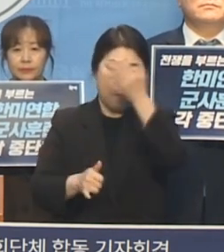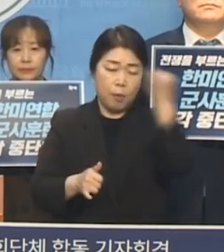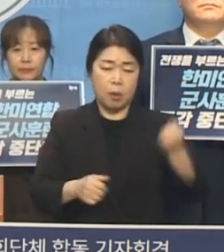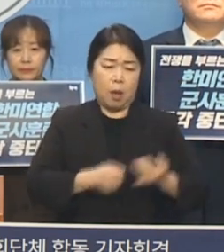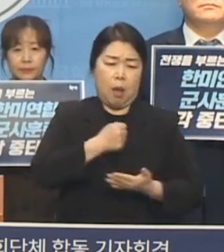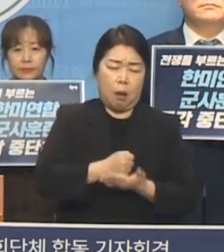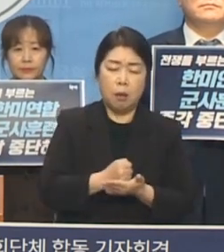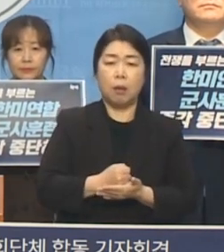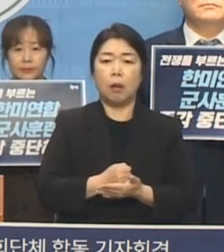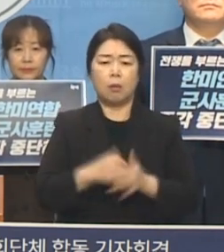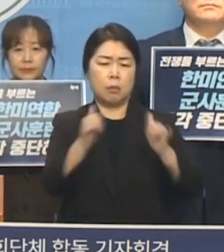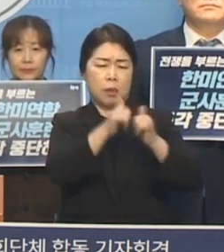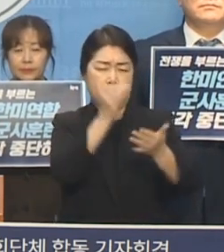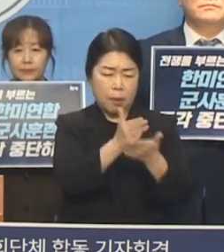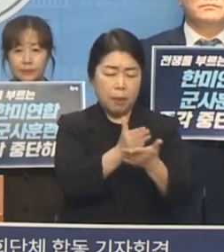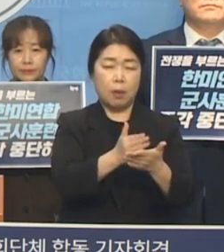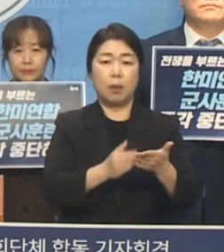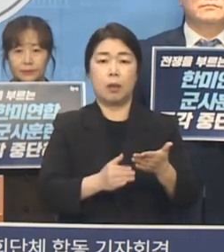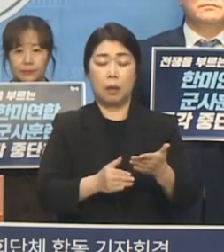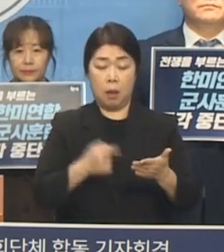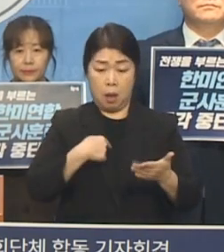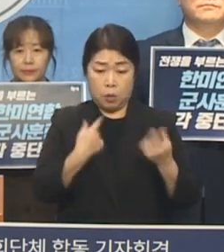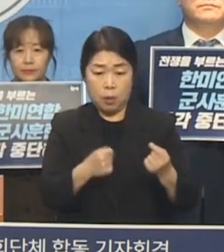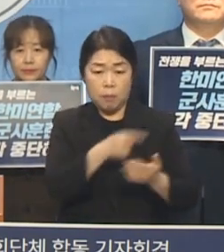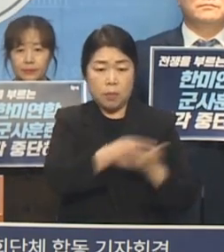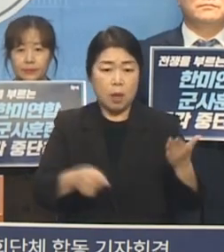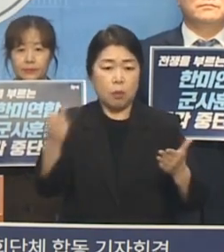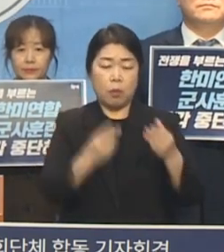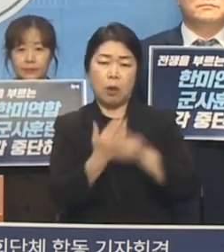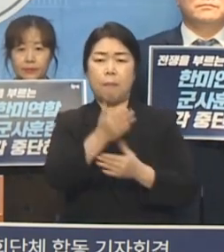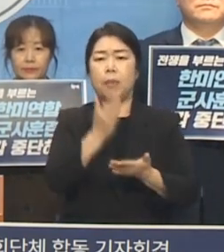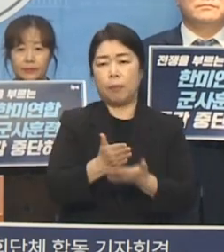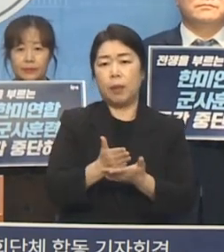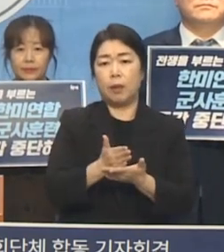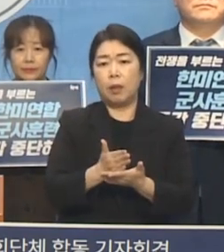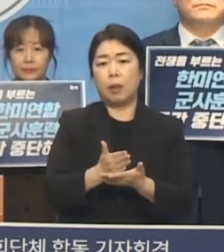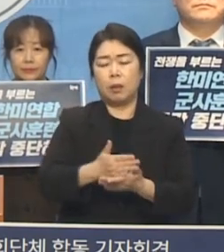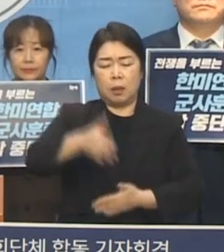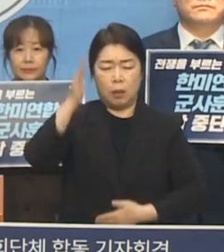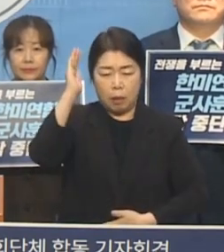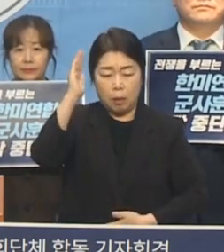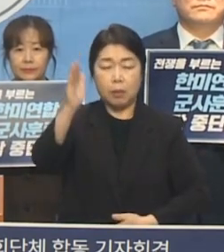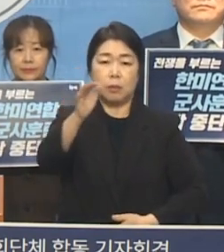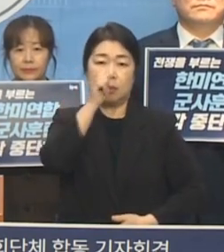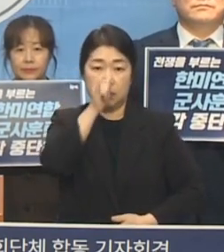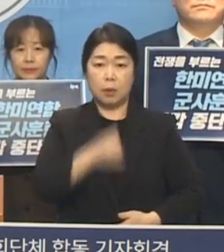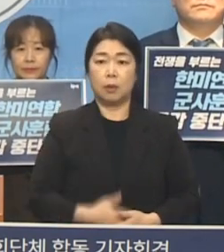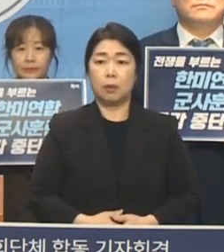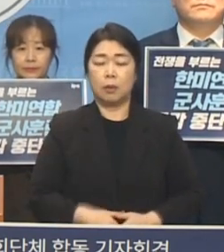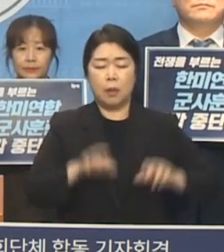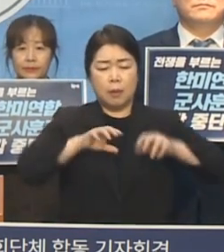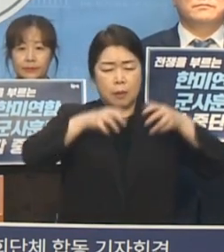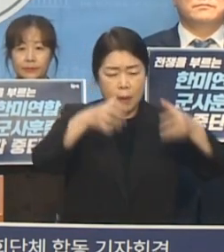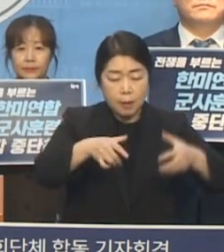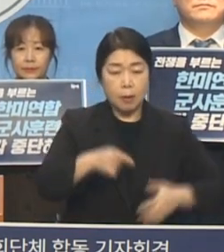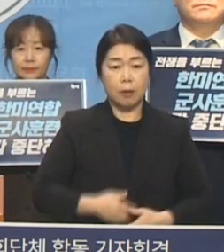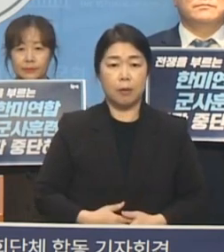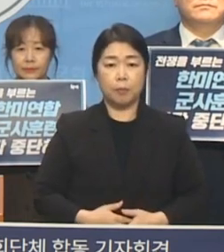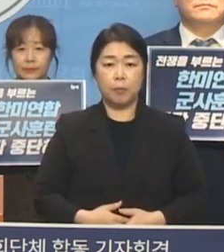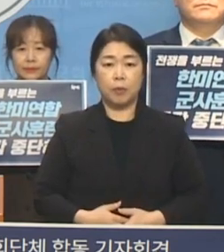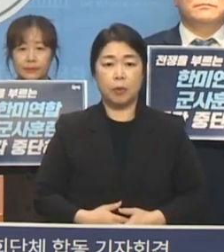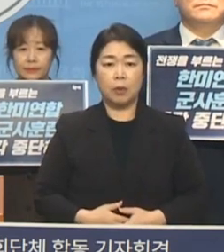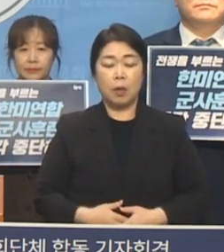전쟁으로 인해서 또다시 본인들과 같은 피해자들이 생기는 것을 막아야 한다며 전 세계 전시성폭력